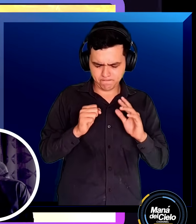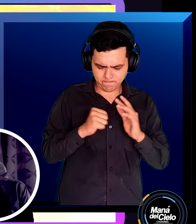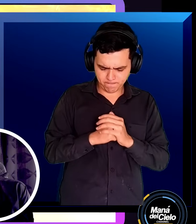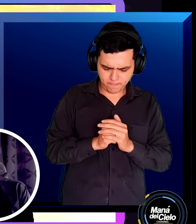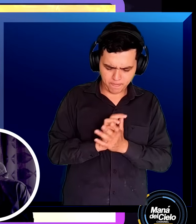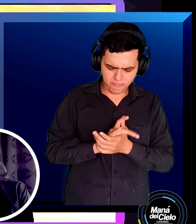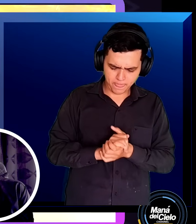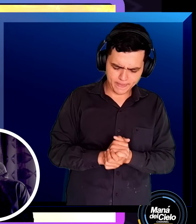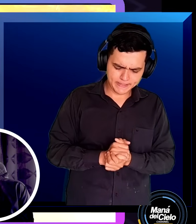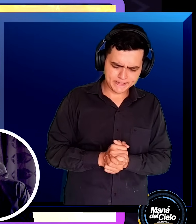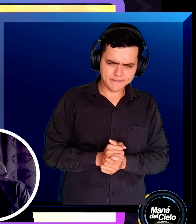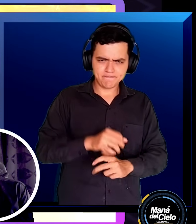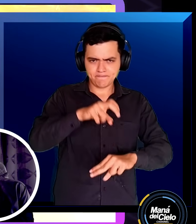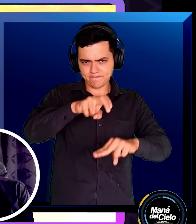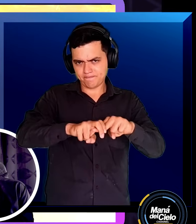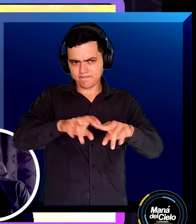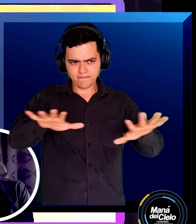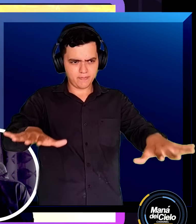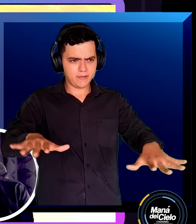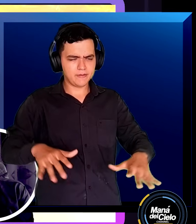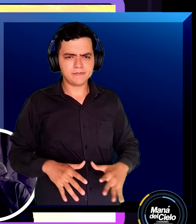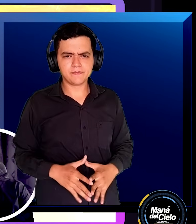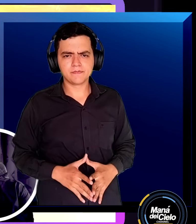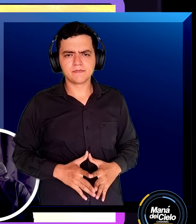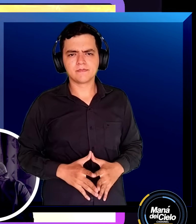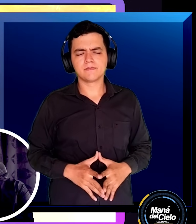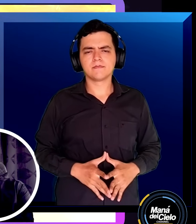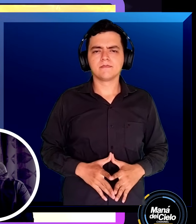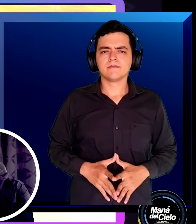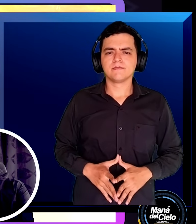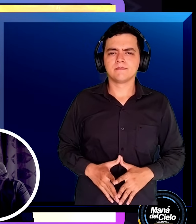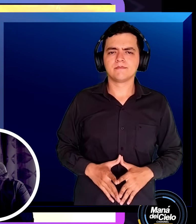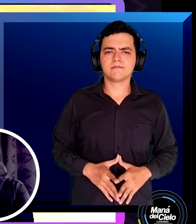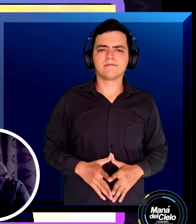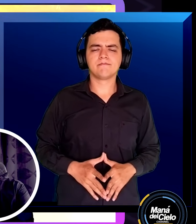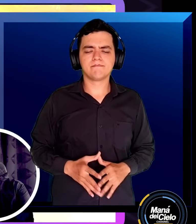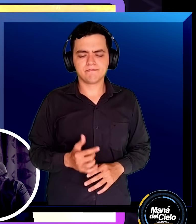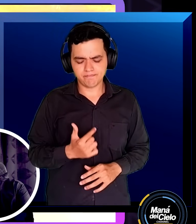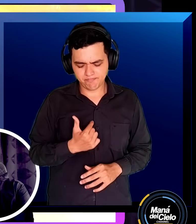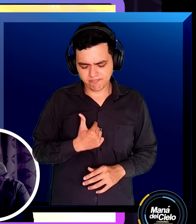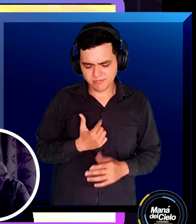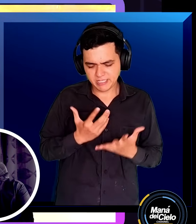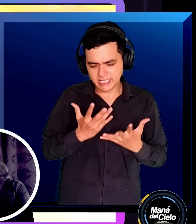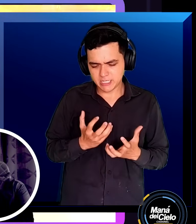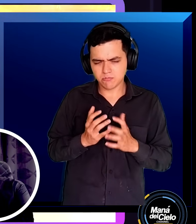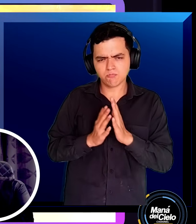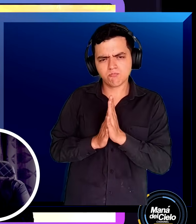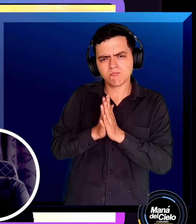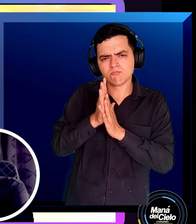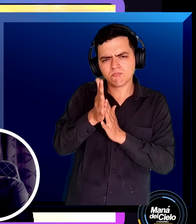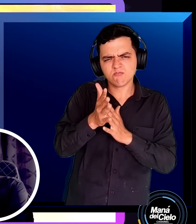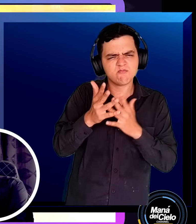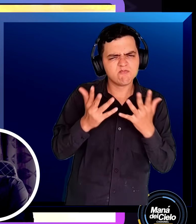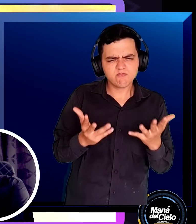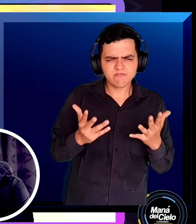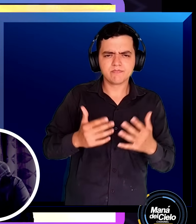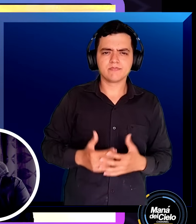Los años llegan y comienzan como a pesar un poco ya. Y yo estaba pensando que